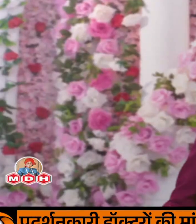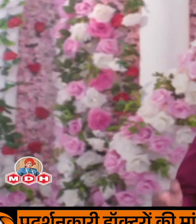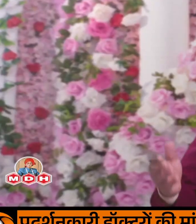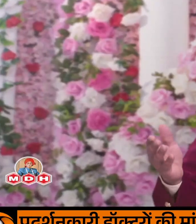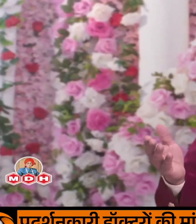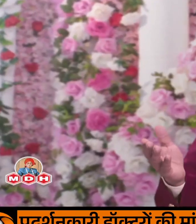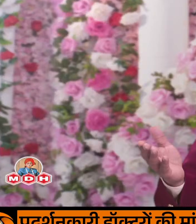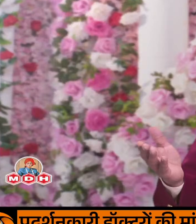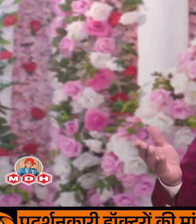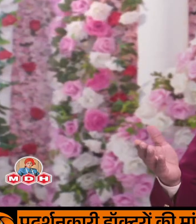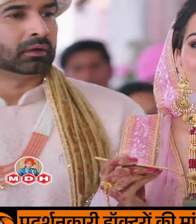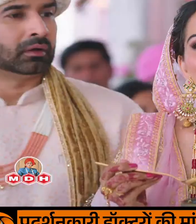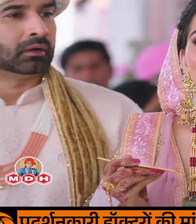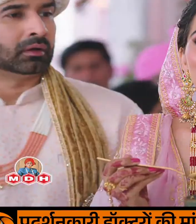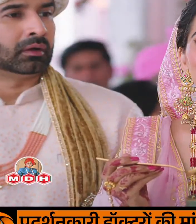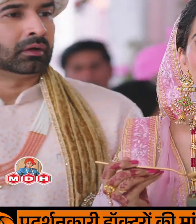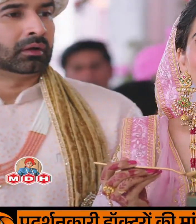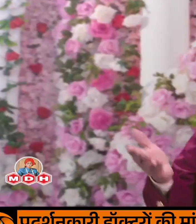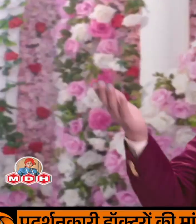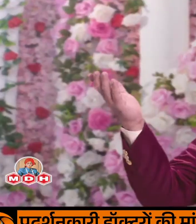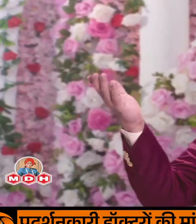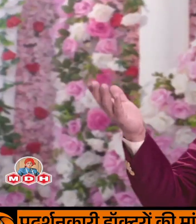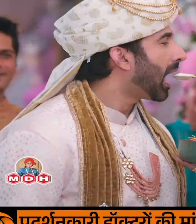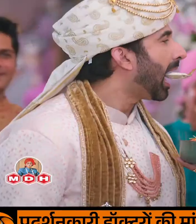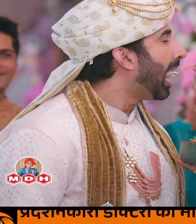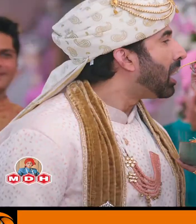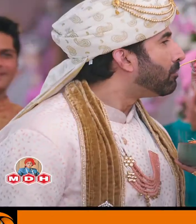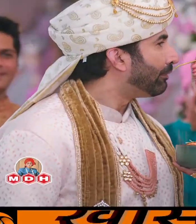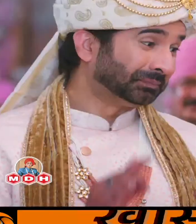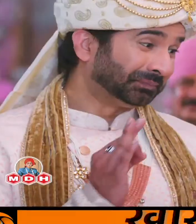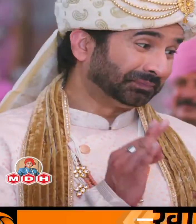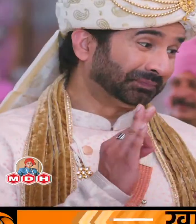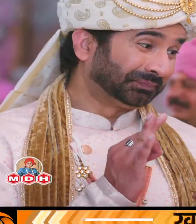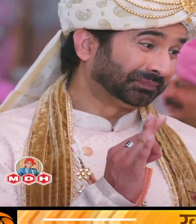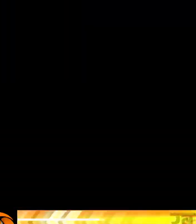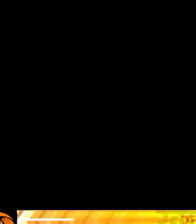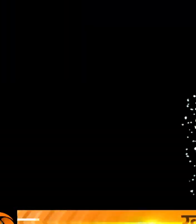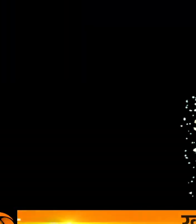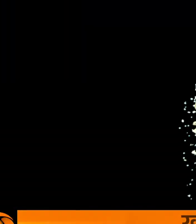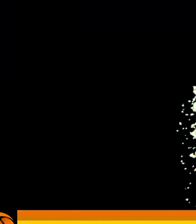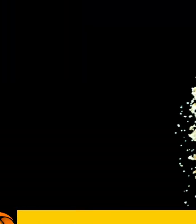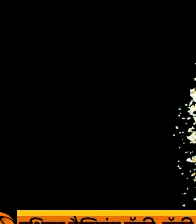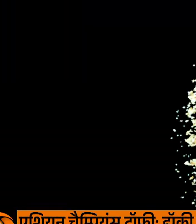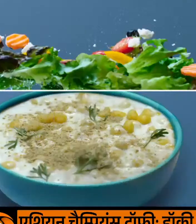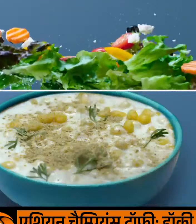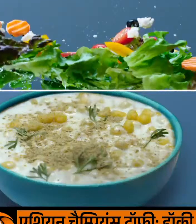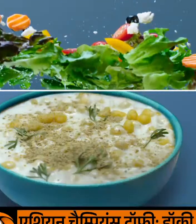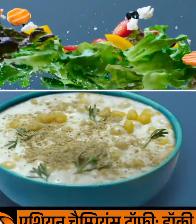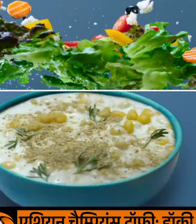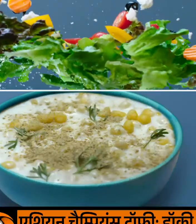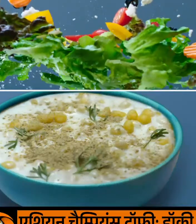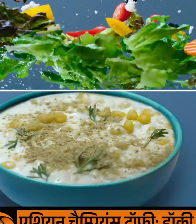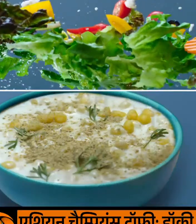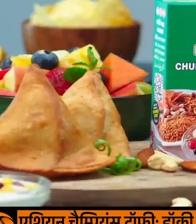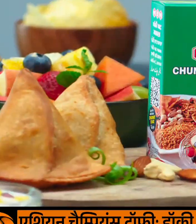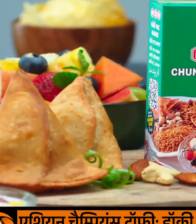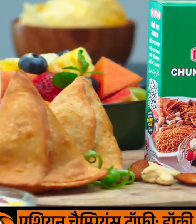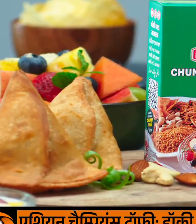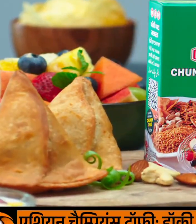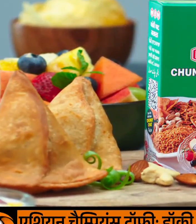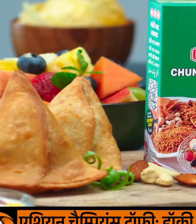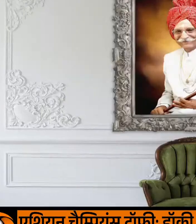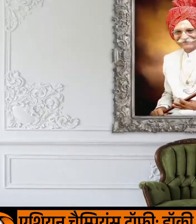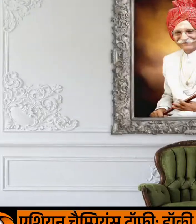अब आया असली स्वाद। अब आया स्वाद। जब स्वाद के पड़े हो लाले तो MDH का चंकी चाट मसाला डालें। MDH का चंकी चाट